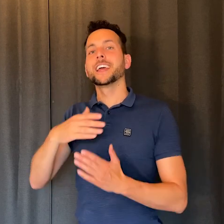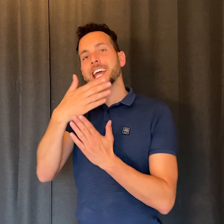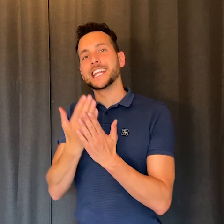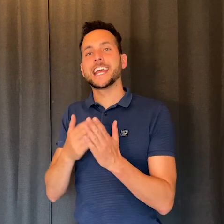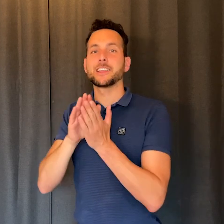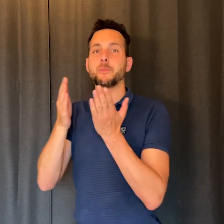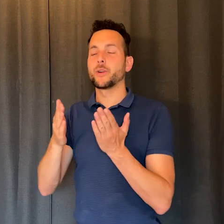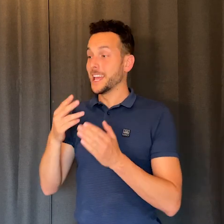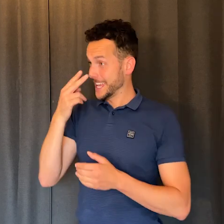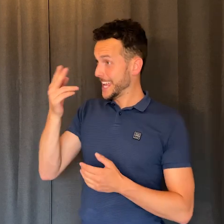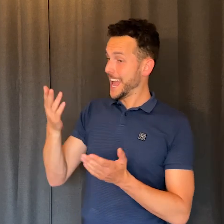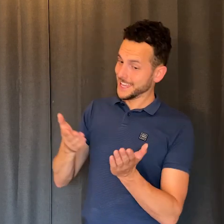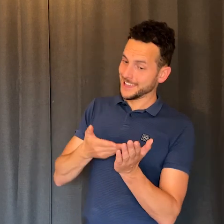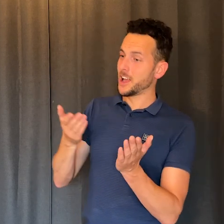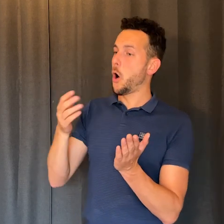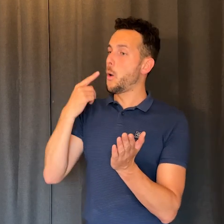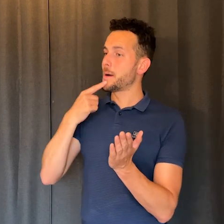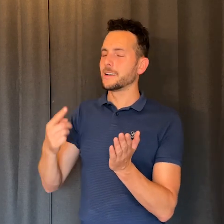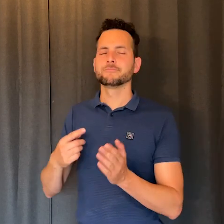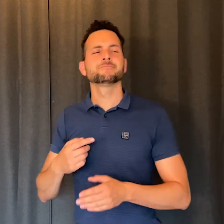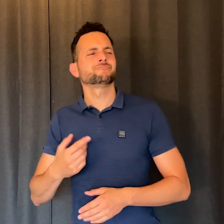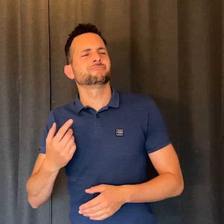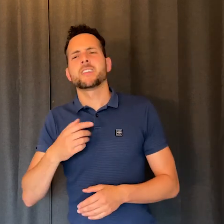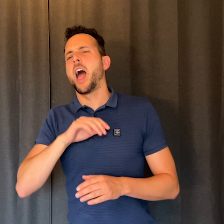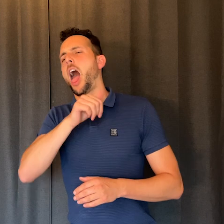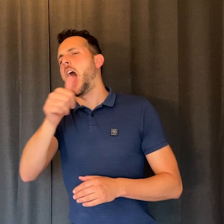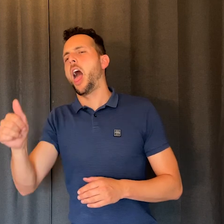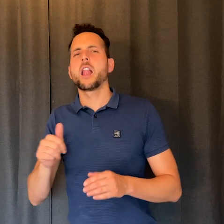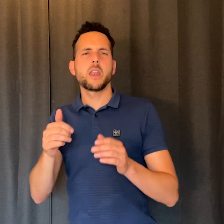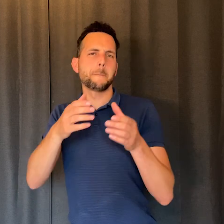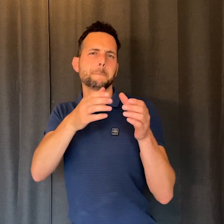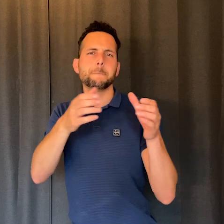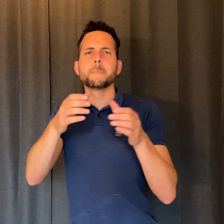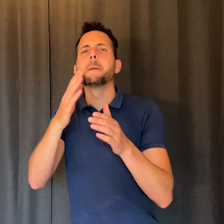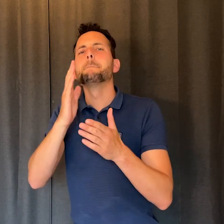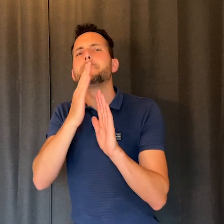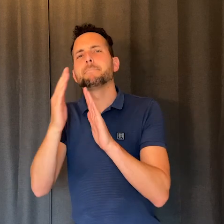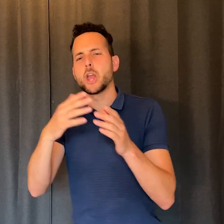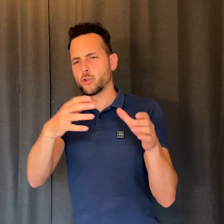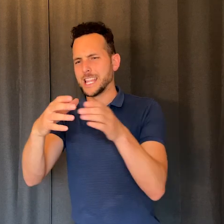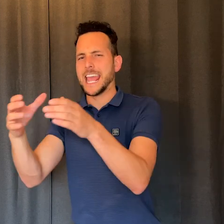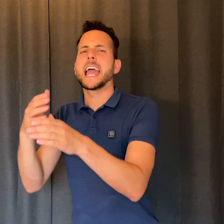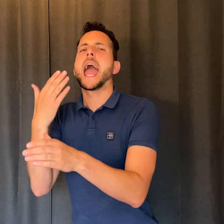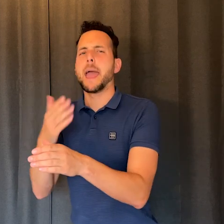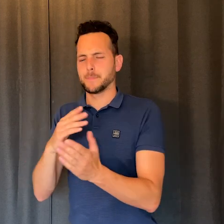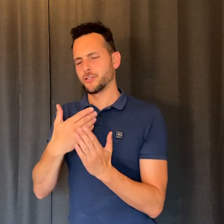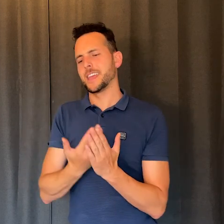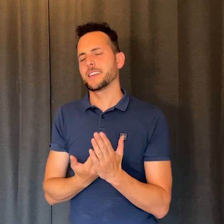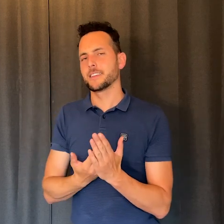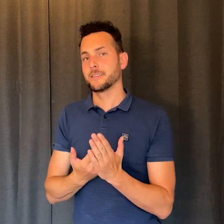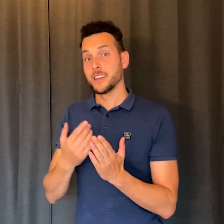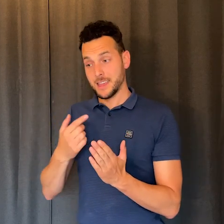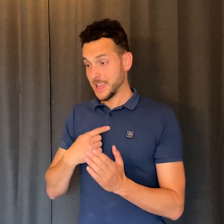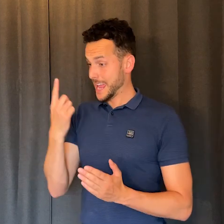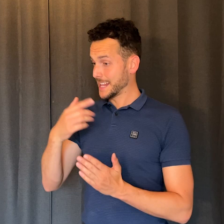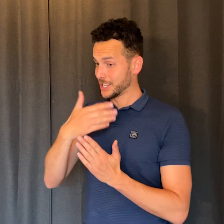gedichtenboek. Kijk eens, opa. Elke bibliotheek heeft gedichten. Natuurlijk. Ja. Die van ons ook. Ja. Zal ik een zakpresentje voorlezen?